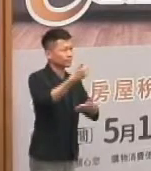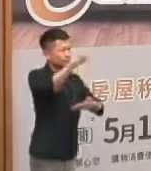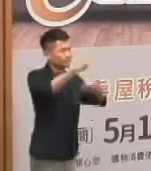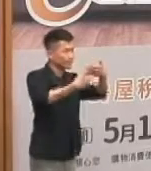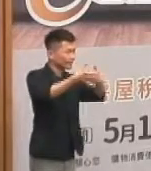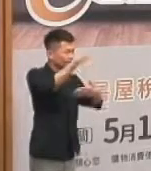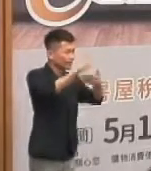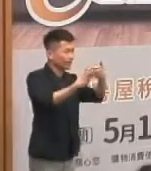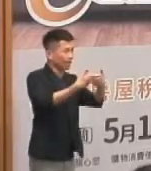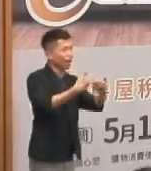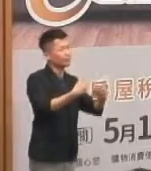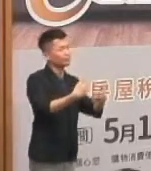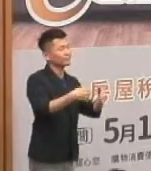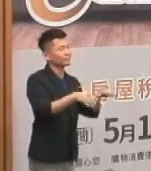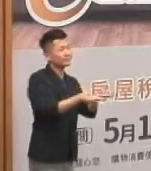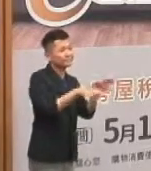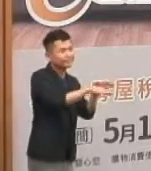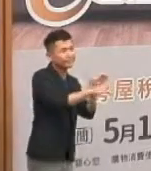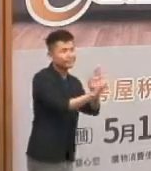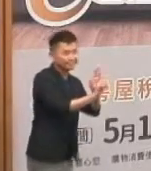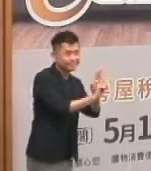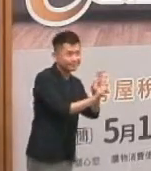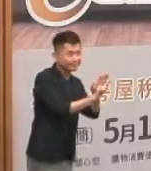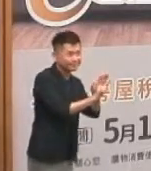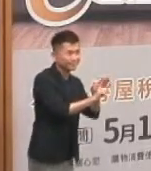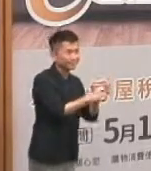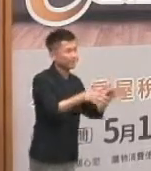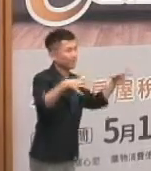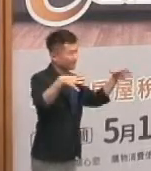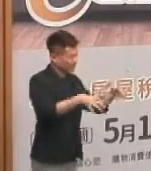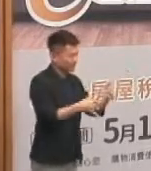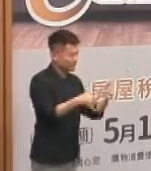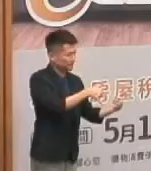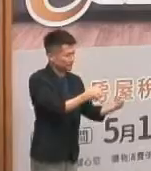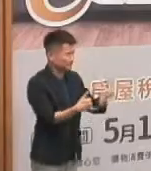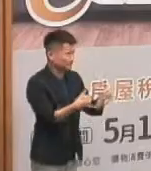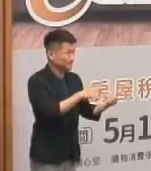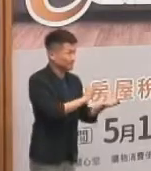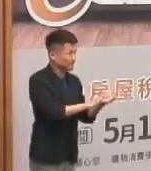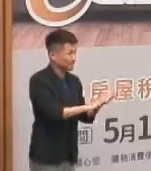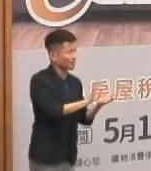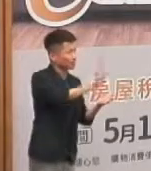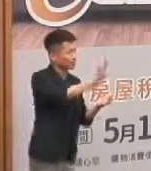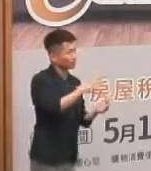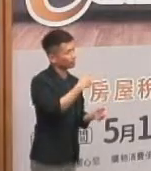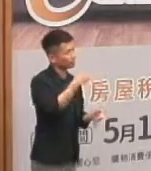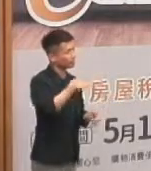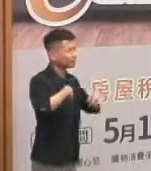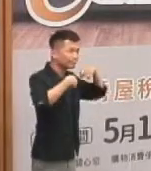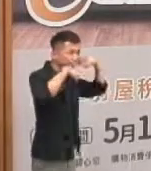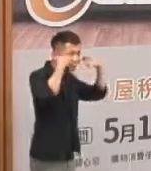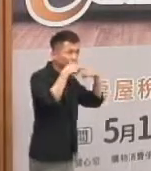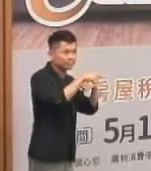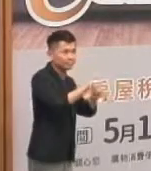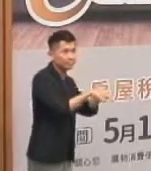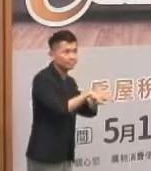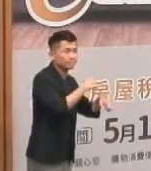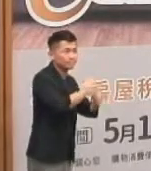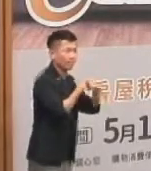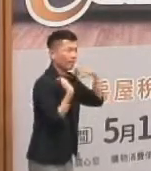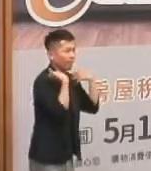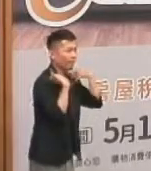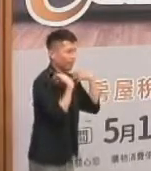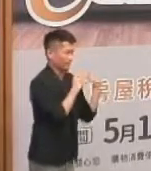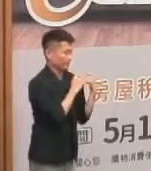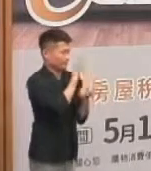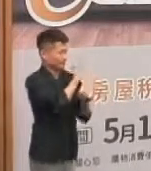个开场演出当中呢，也跟我们一起来做互动。我们知道呢，因为平常你自己呢也是忙于工作，然后呢，最近好像